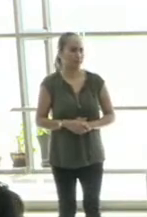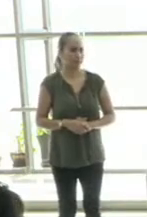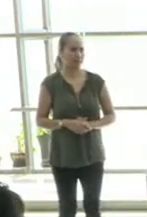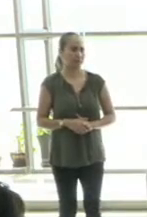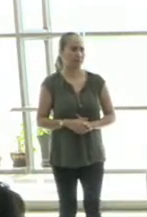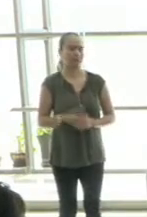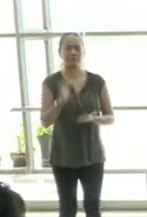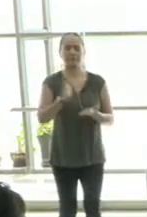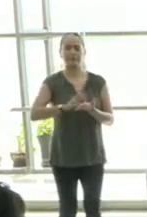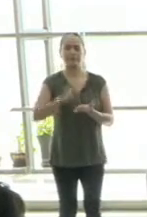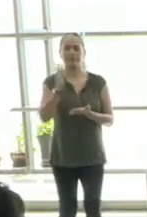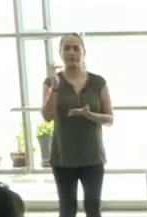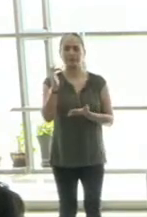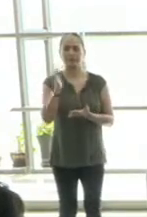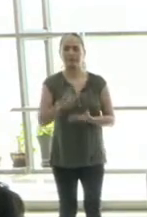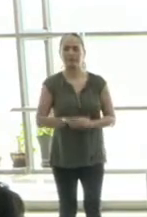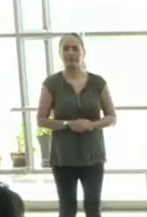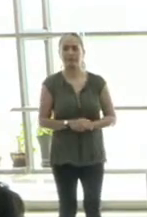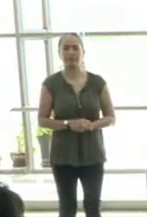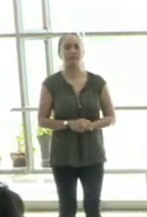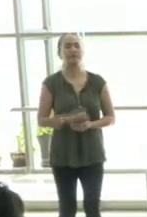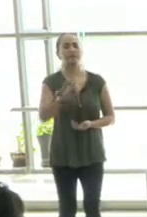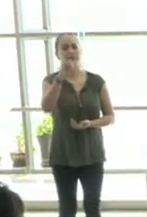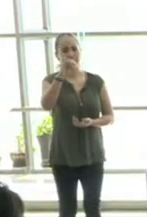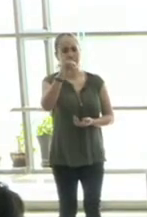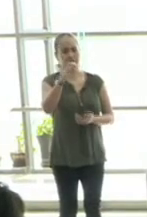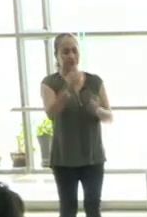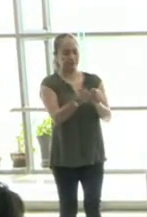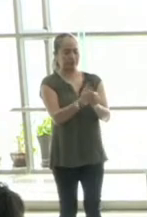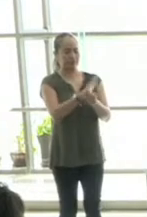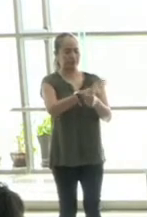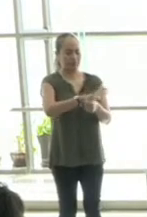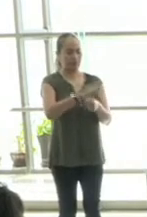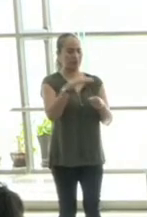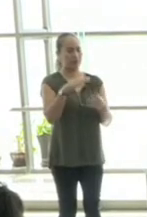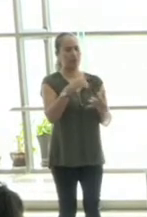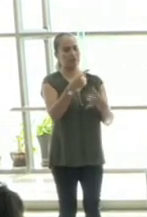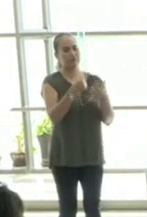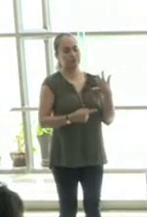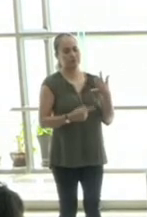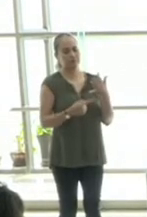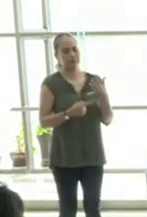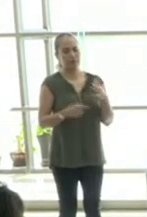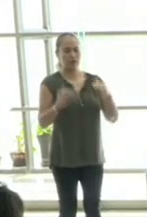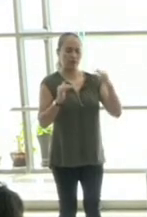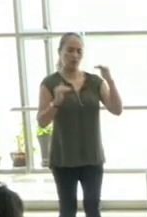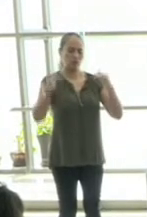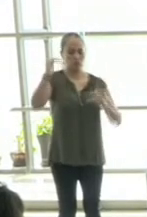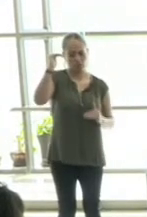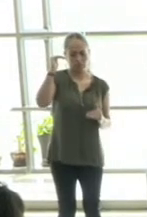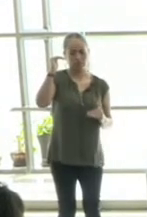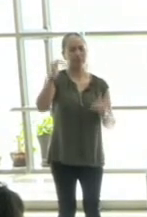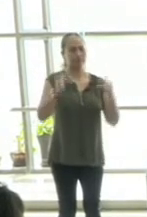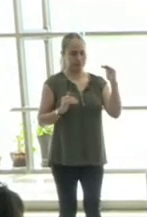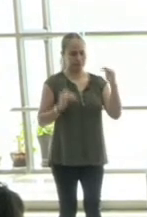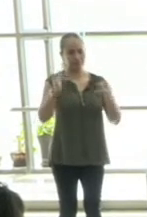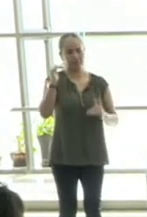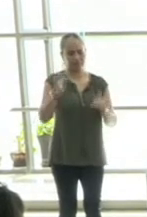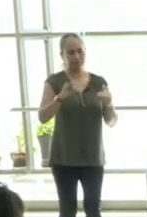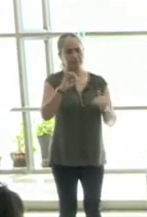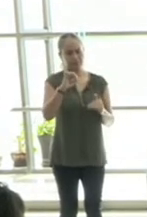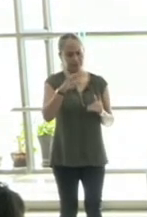Gracias Si efectivamente la pandemia tuvo un impacto en en La Brecha de género de hecho se ven los datos